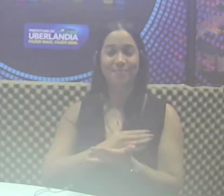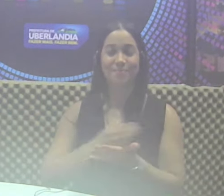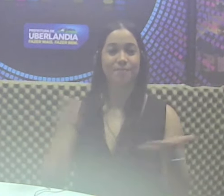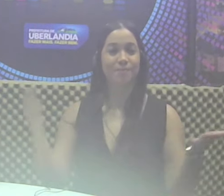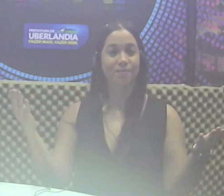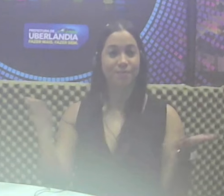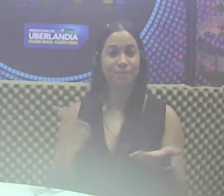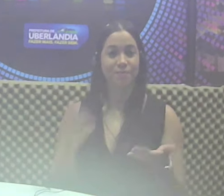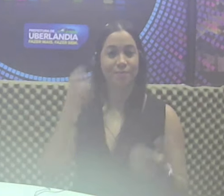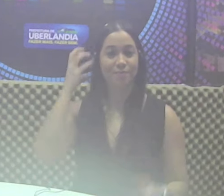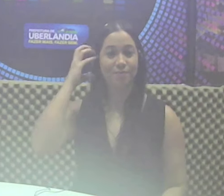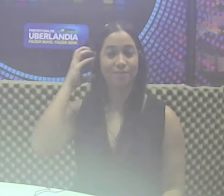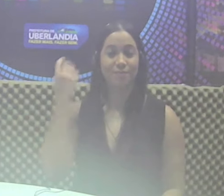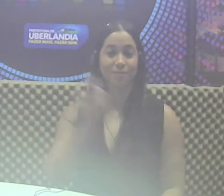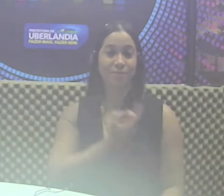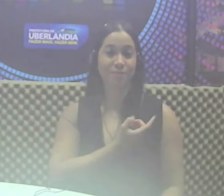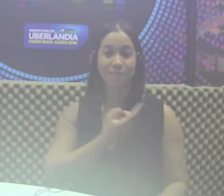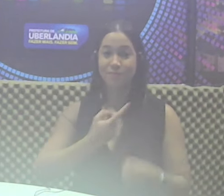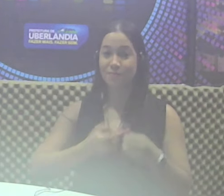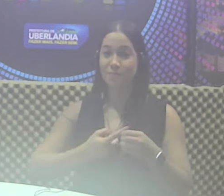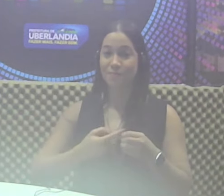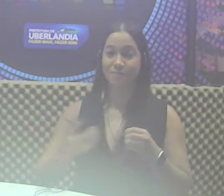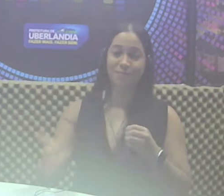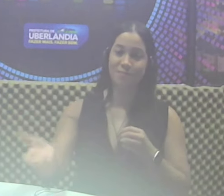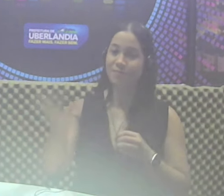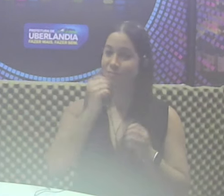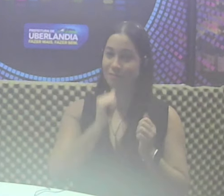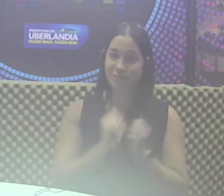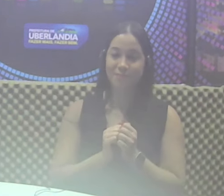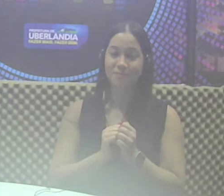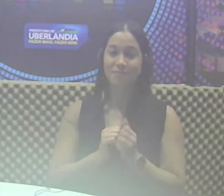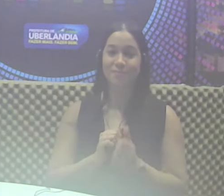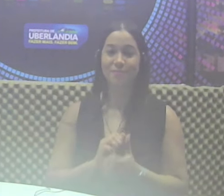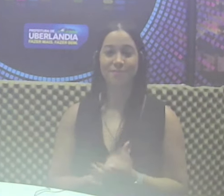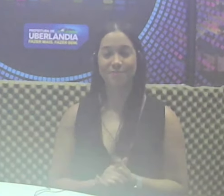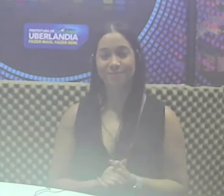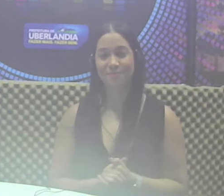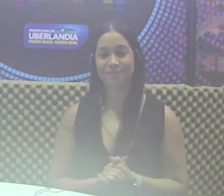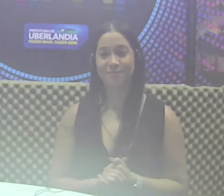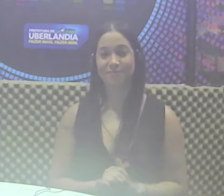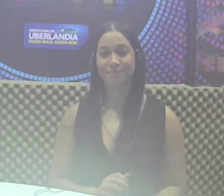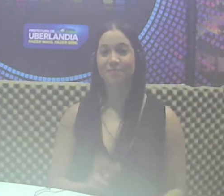notícias a partir de agora na Rádio Nossa Cidade. Vem com a gente!